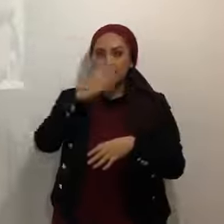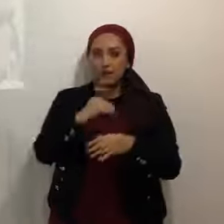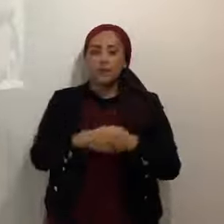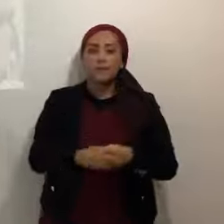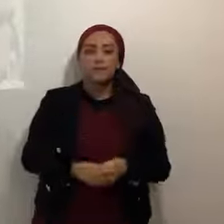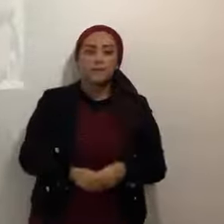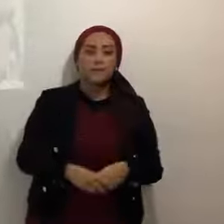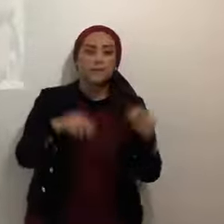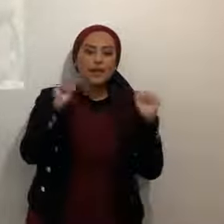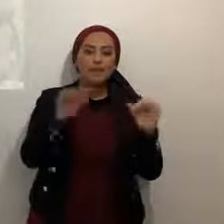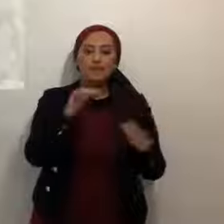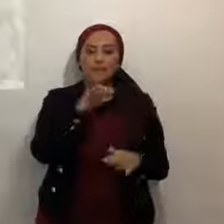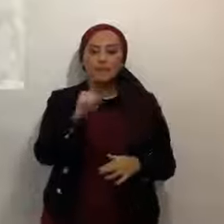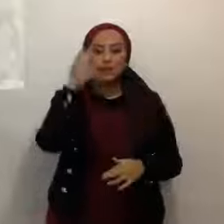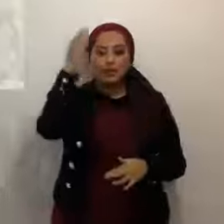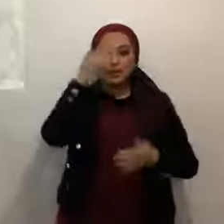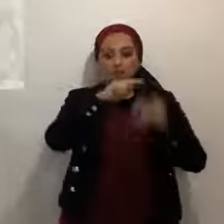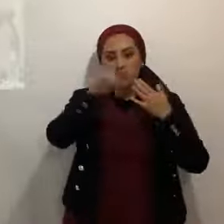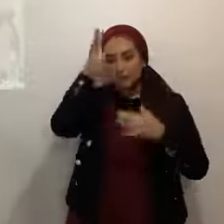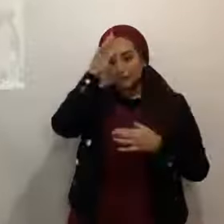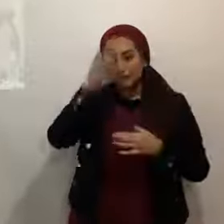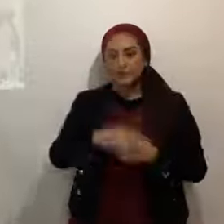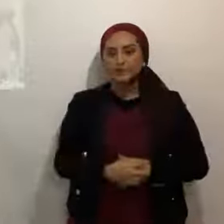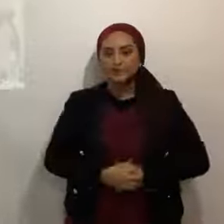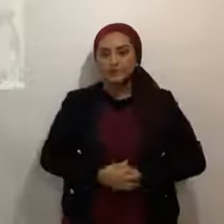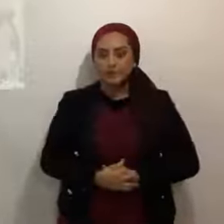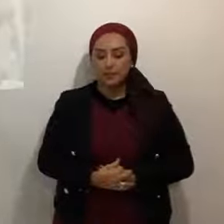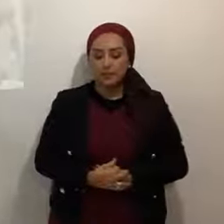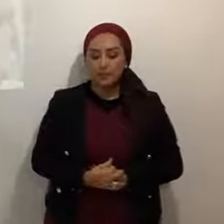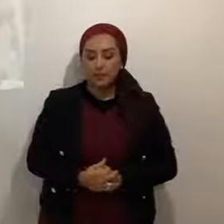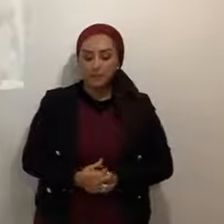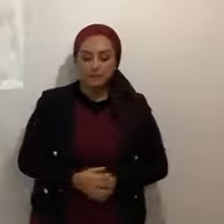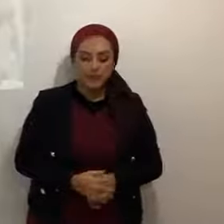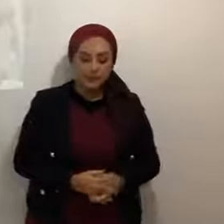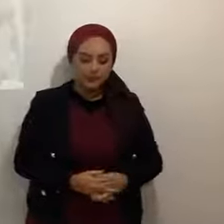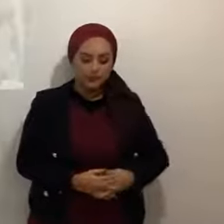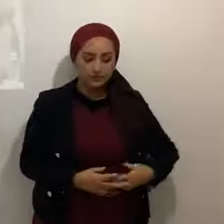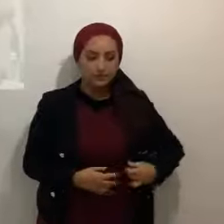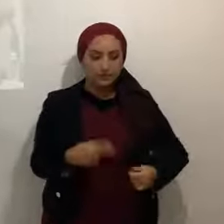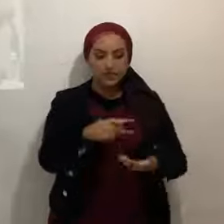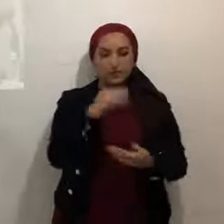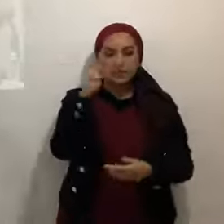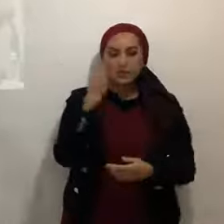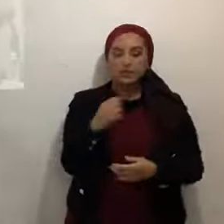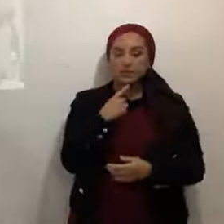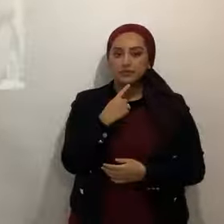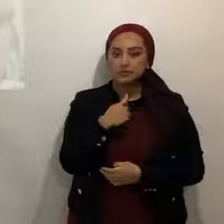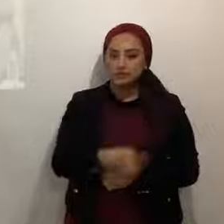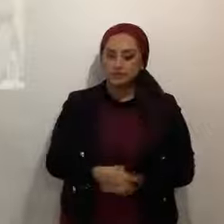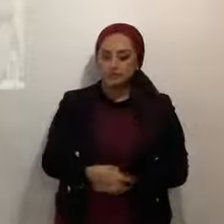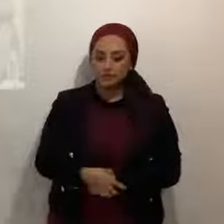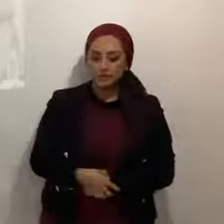el Abba Kadosh. Darle gloria al Eterno por sus maravillas. Salmo 40. Muy bien. Y tengan